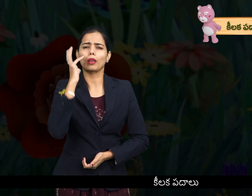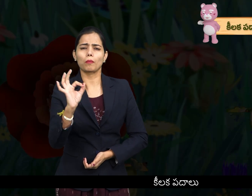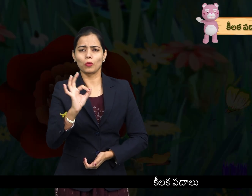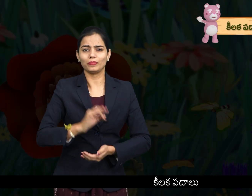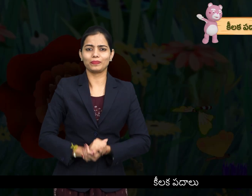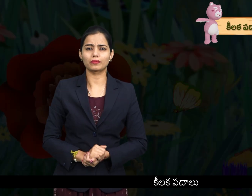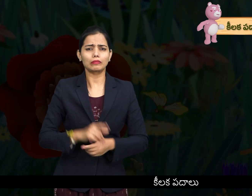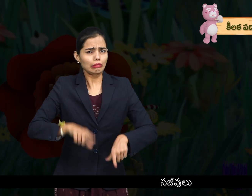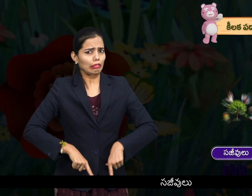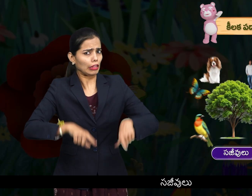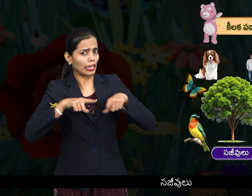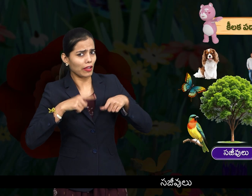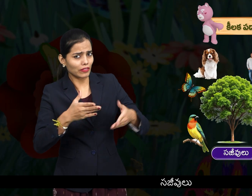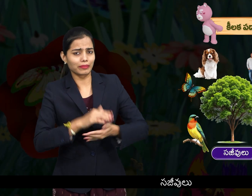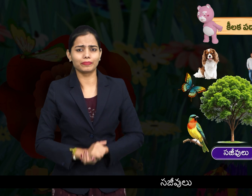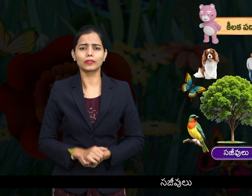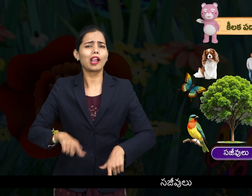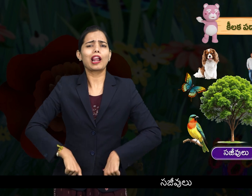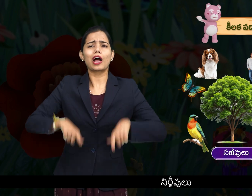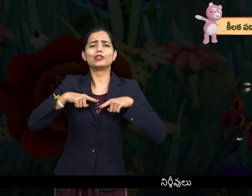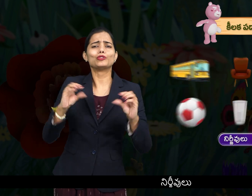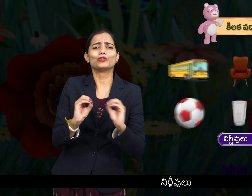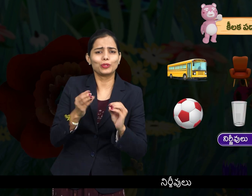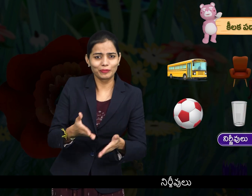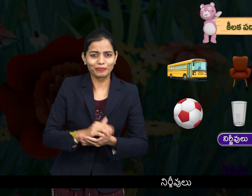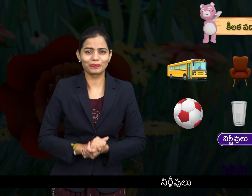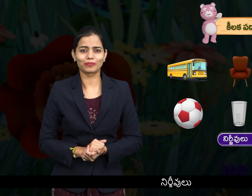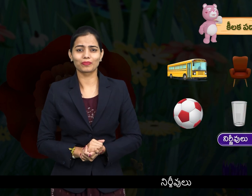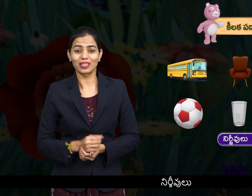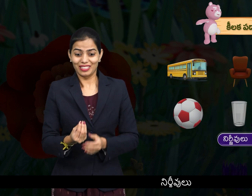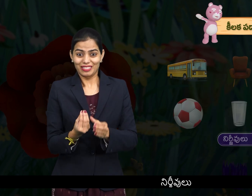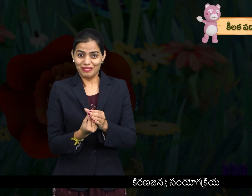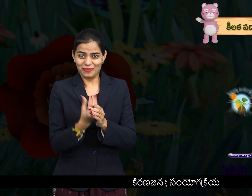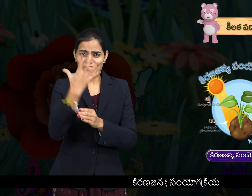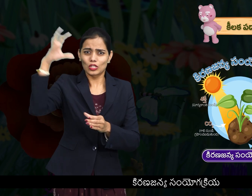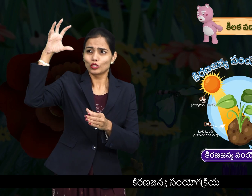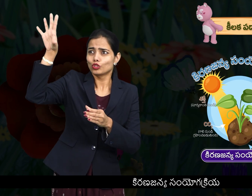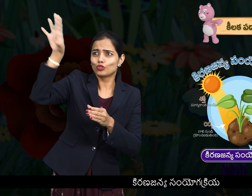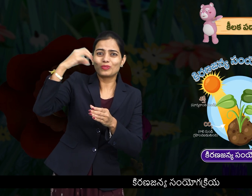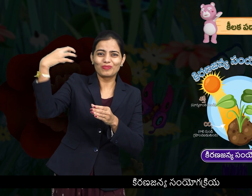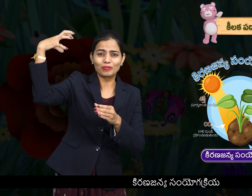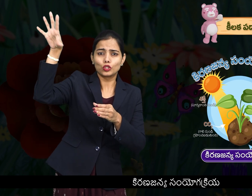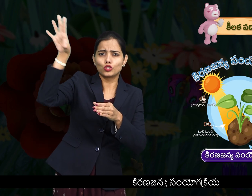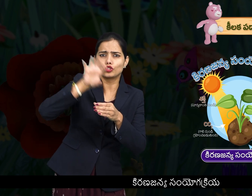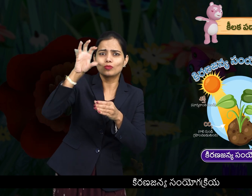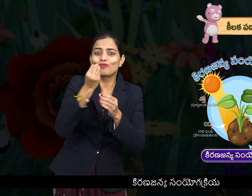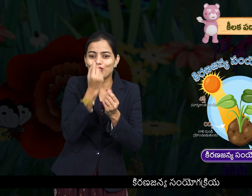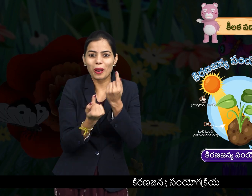పదాలు: సజీవులు, నిర్జీవులు, కిరణజన్య సంయోగక్రియ,